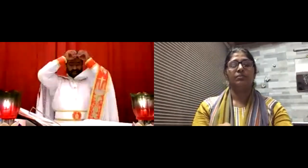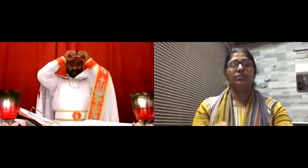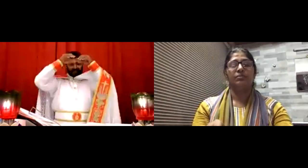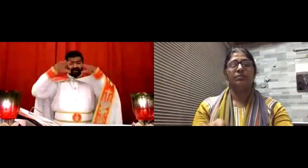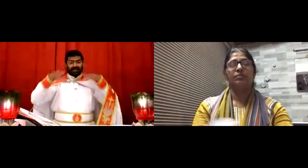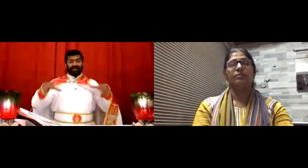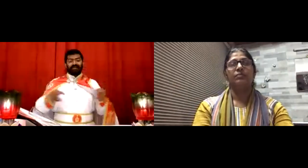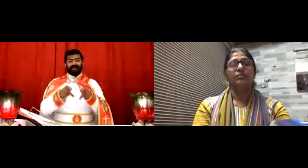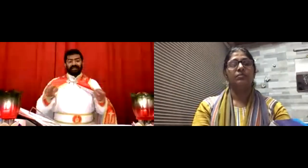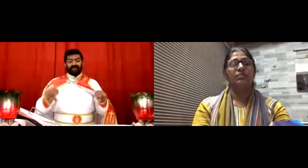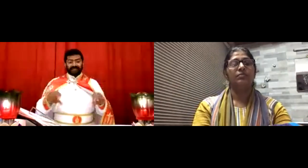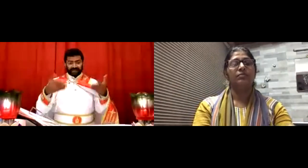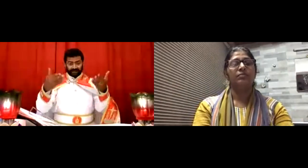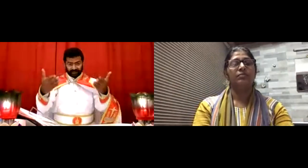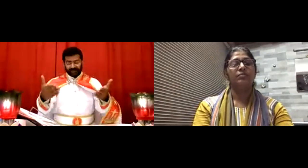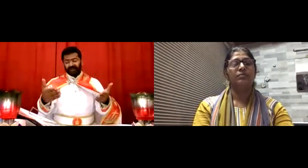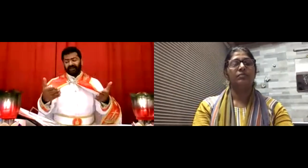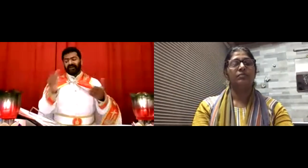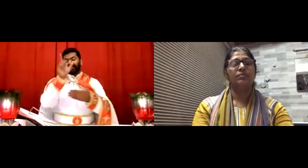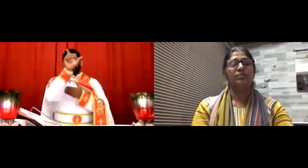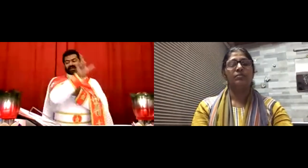ദൈവത്തിന്റെ അനുഗ്രഹീത ജനമേ,